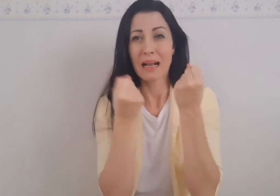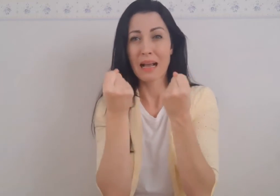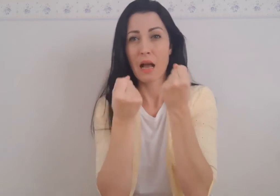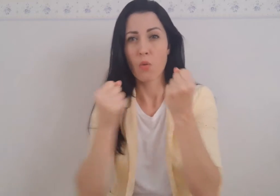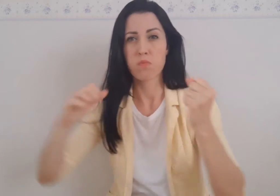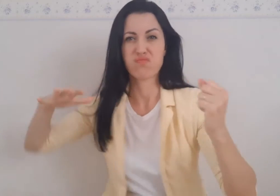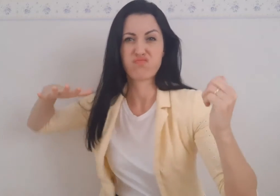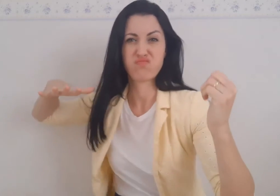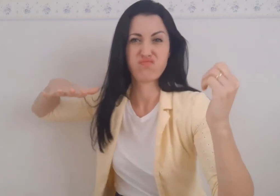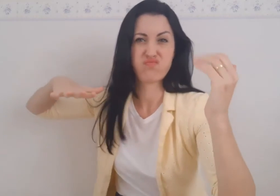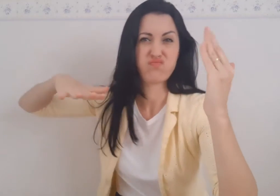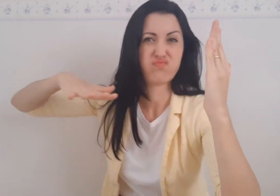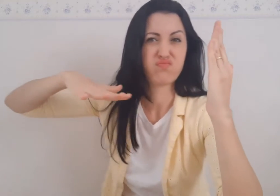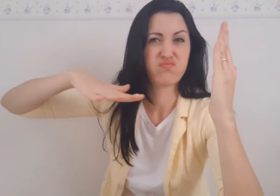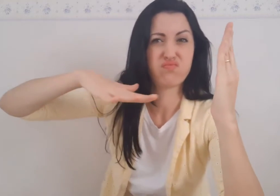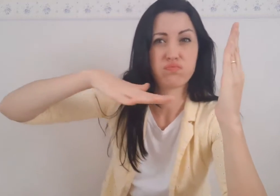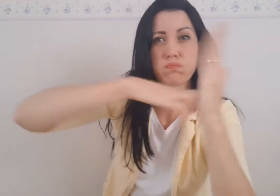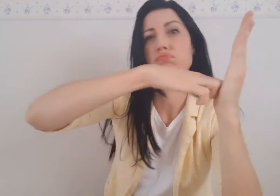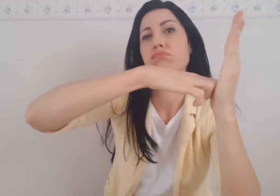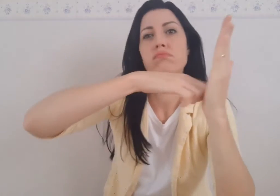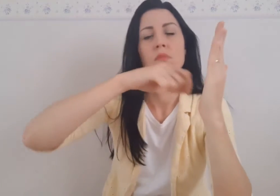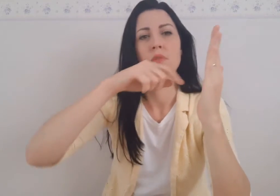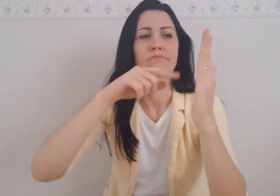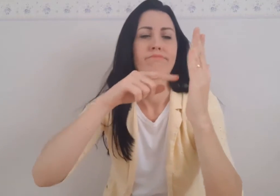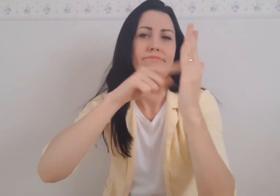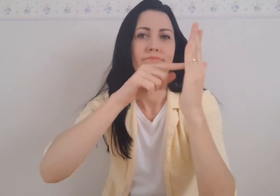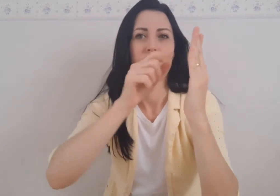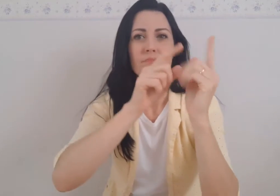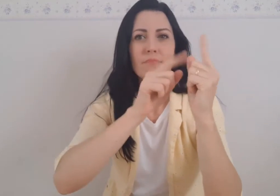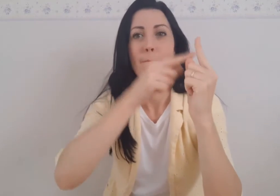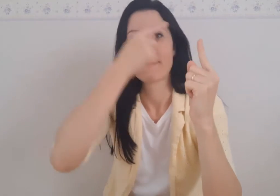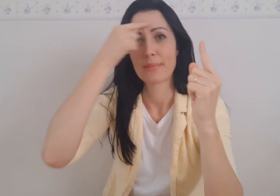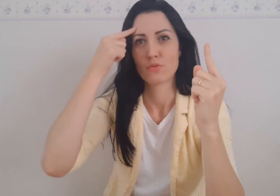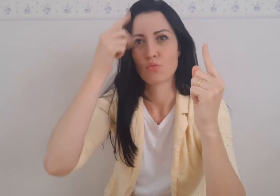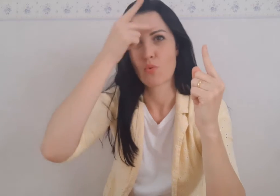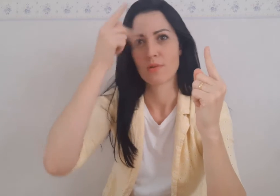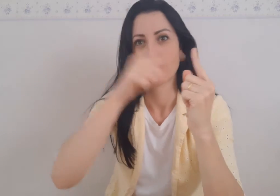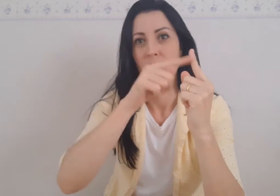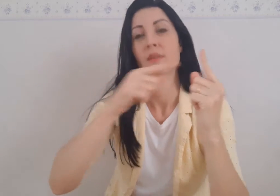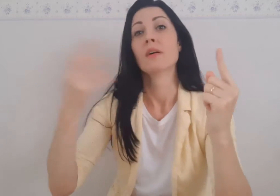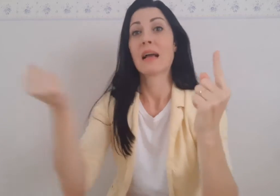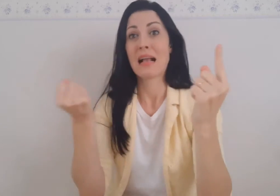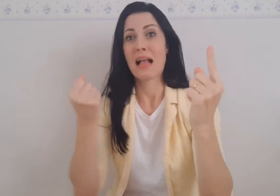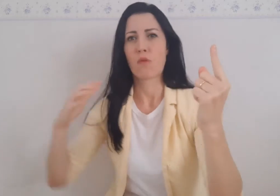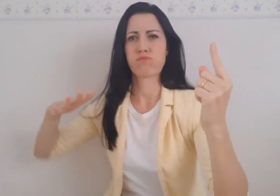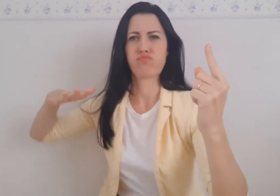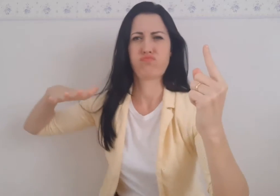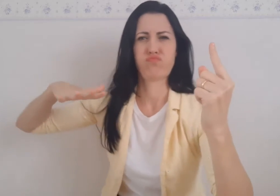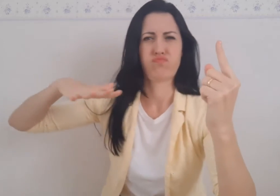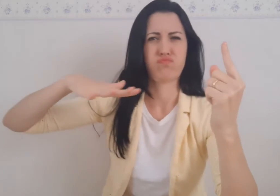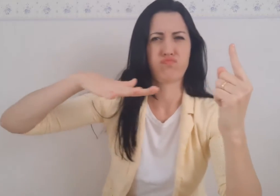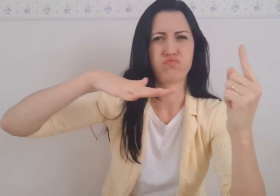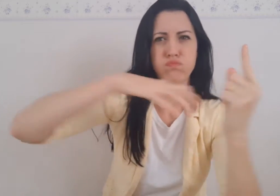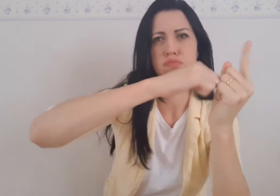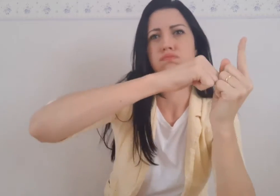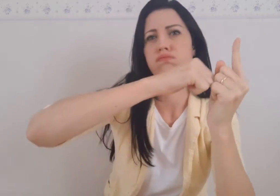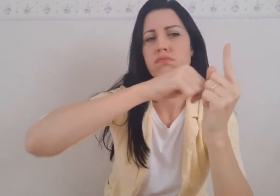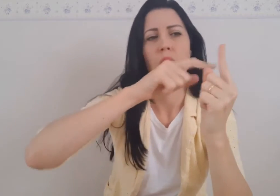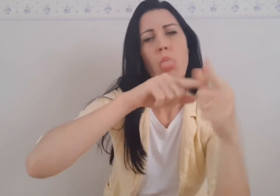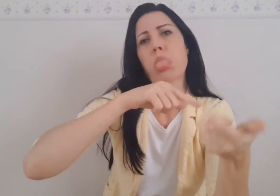Como? Com um carro, ele bateu o carro? Ou ele bateu o carro numa pessoa, ele atropelou a